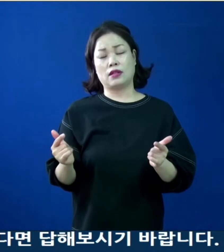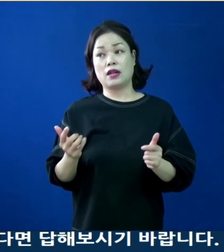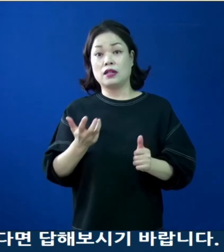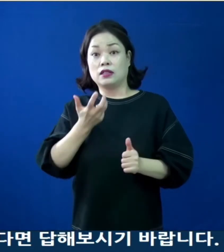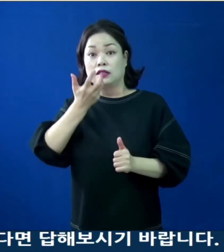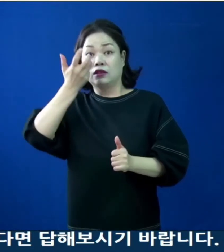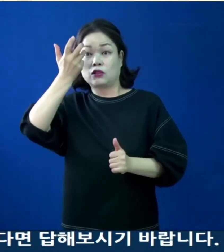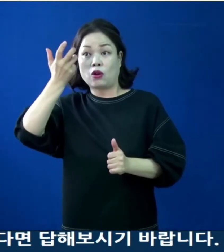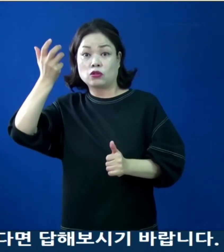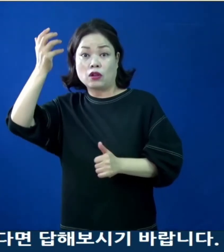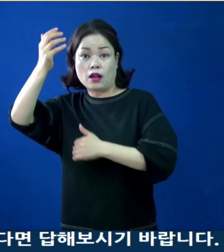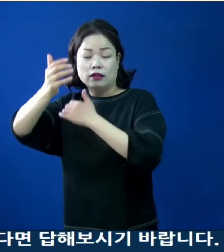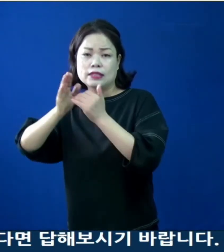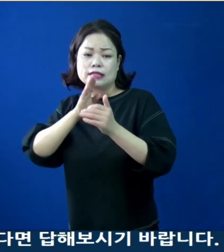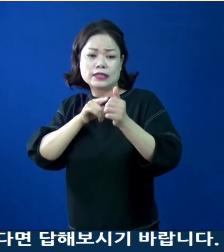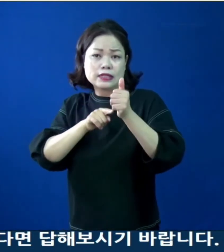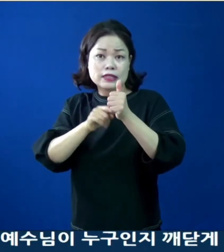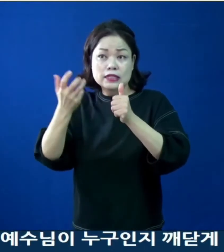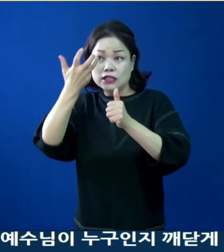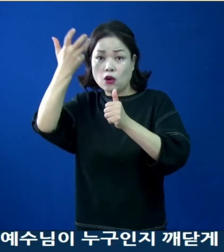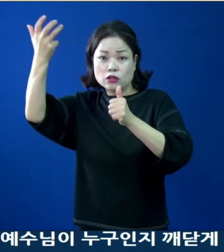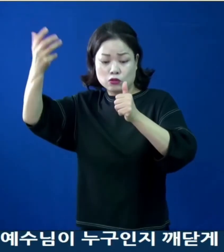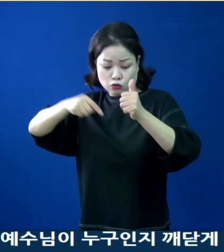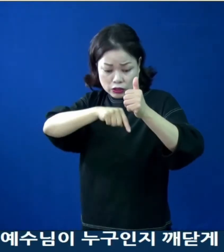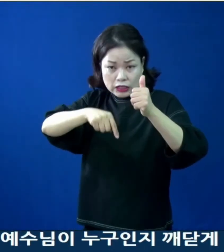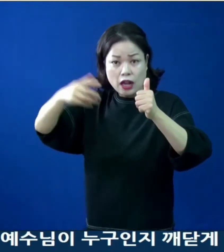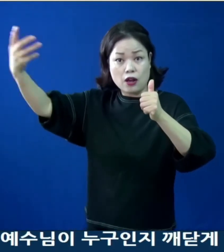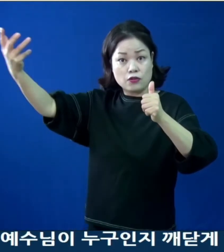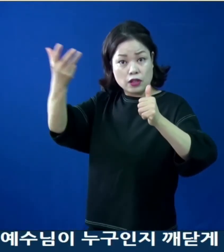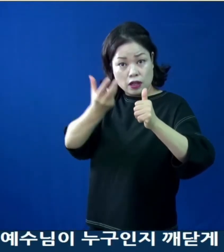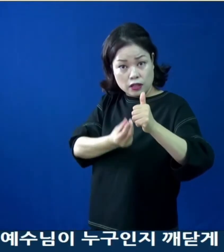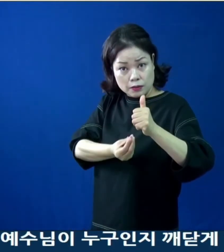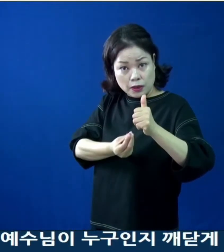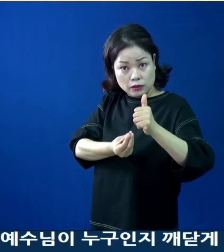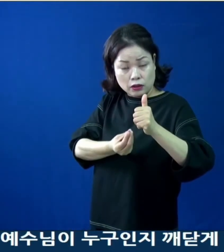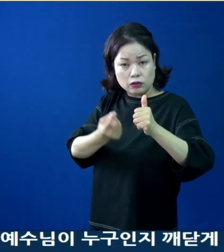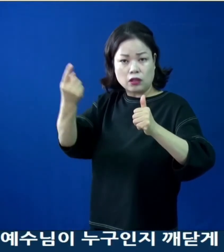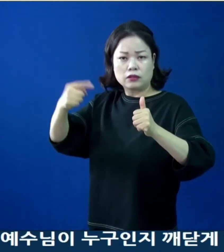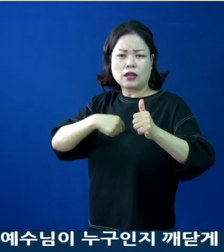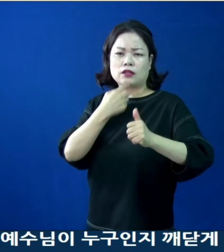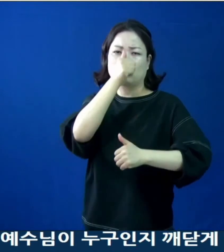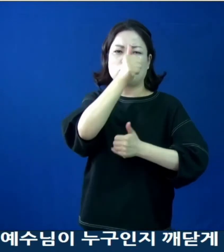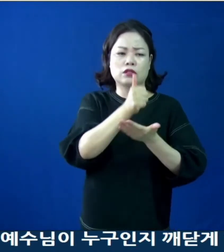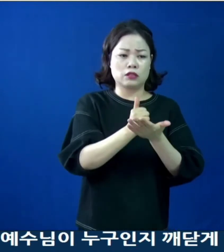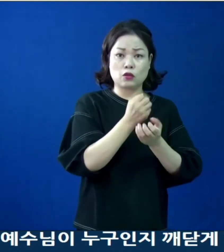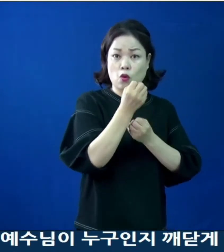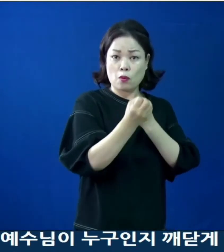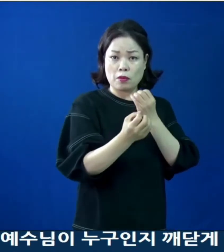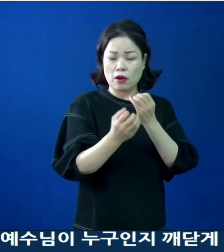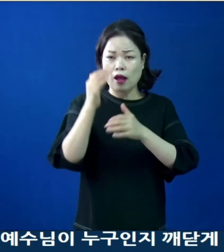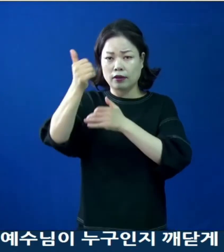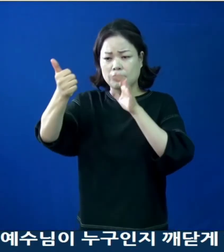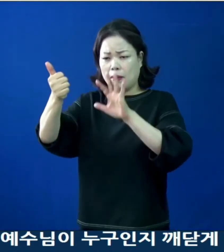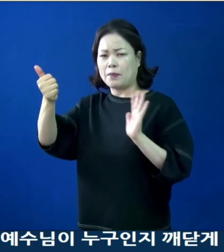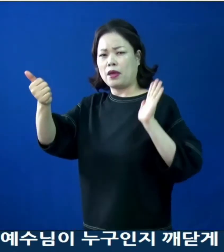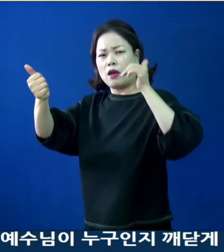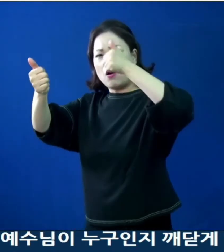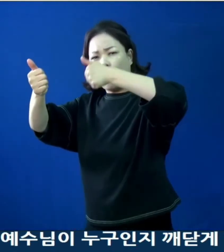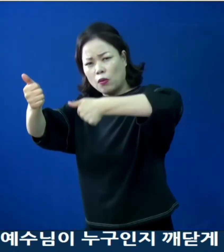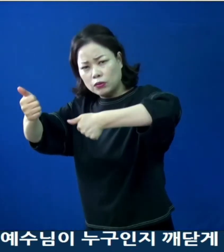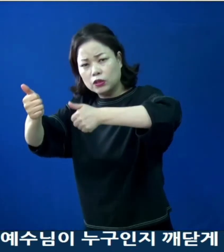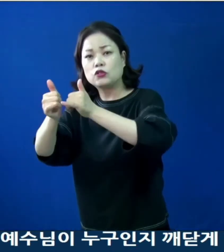성령 하나님이 진리의 영으로 우리 가운데 오셔서 자기의 죄를 고백하고 그분 앞에 엎드릴 수 있는